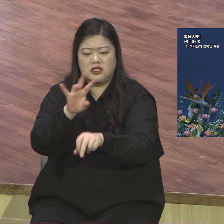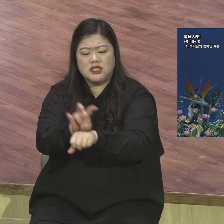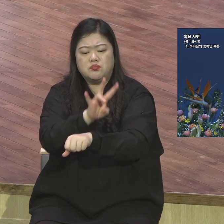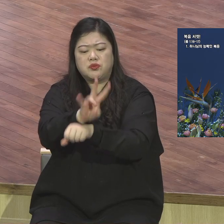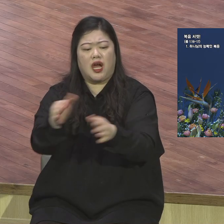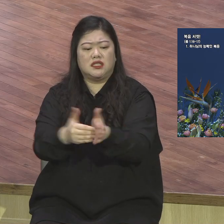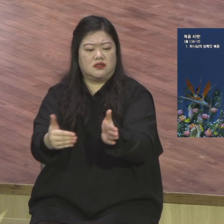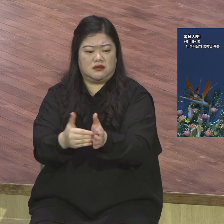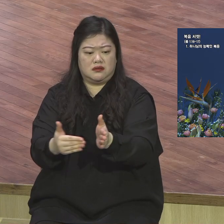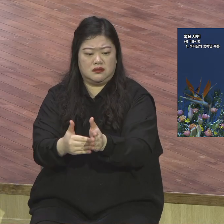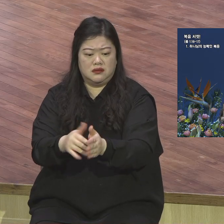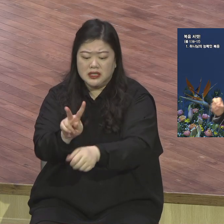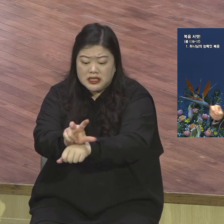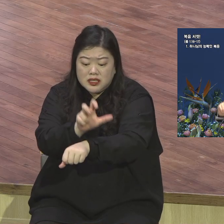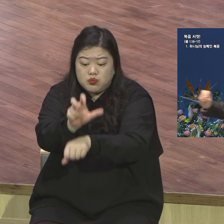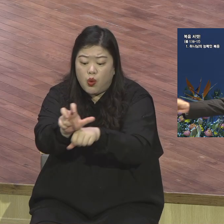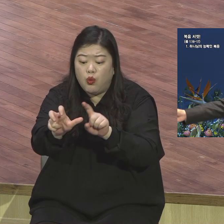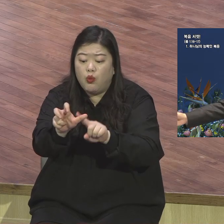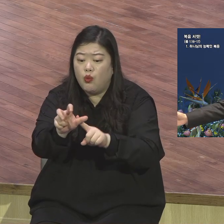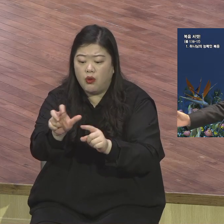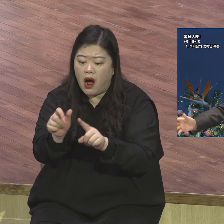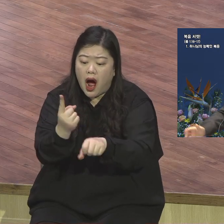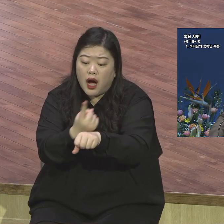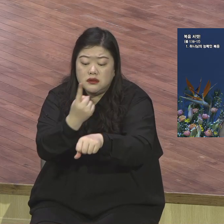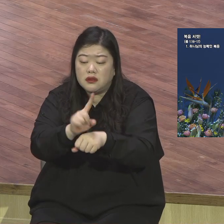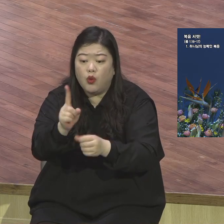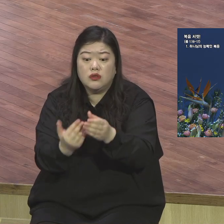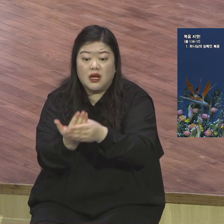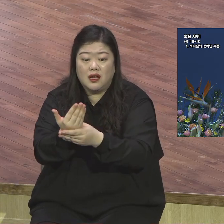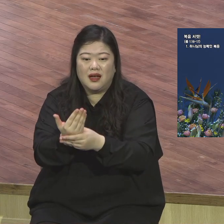말해요. 나를 통해서 하나님의 일을 당신이 이루시는